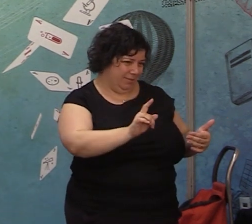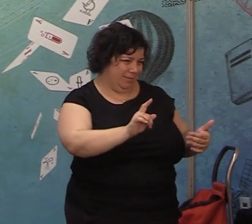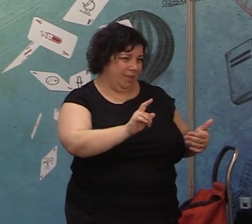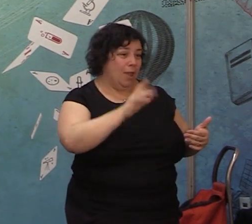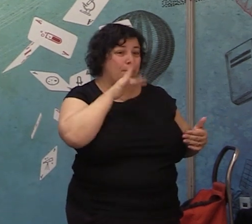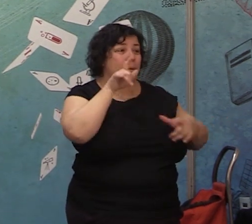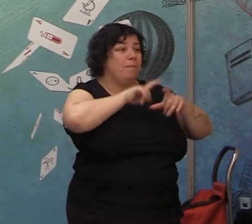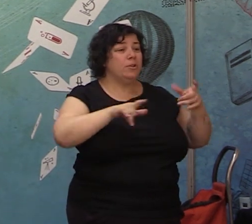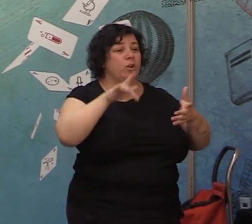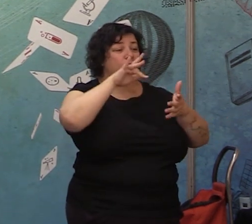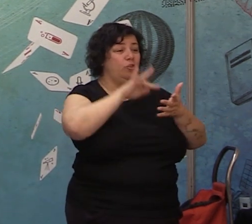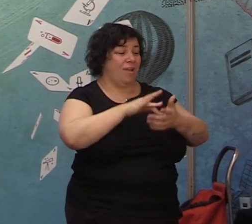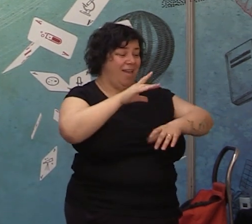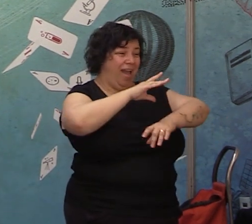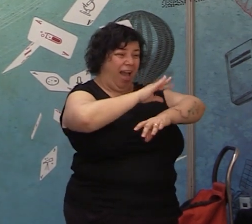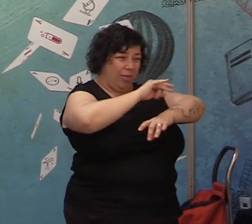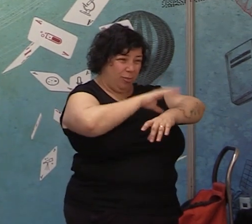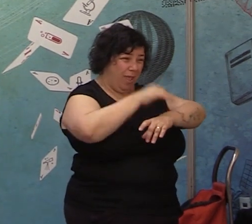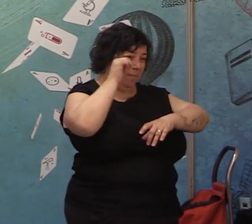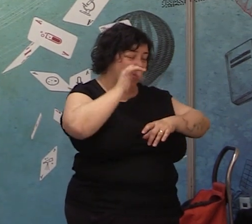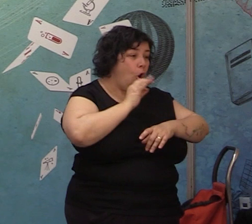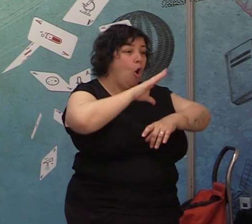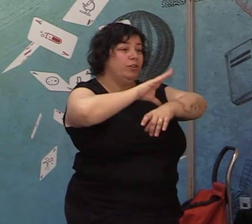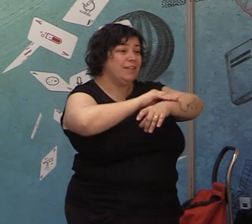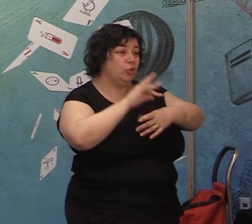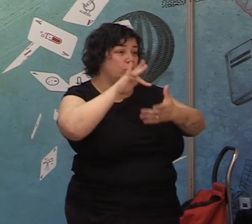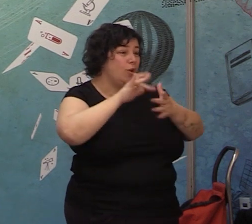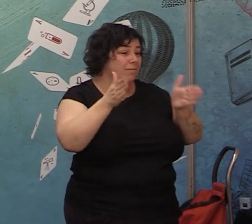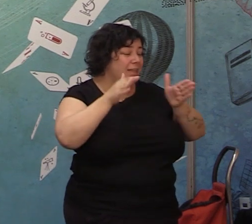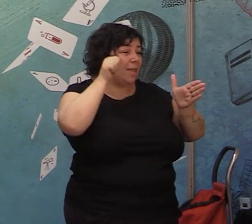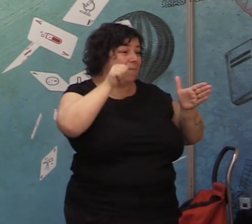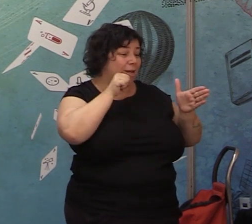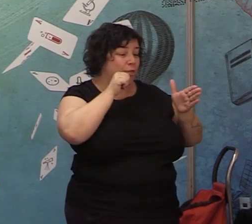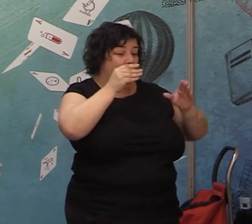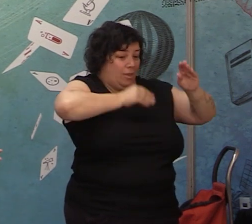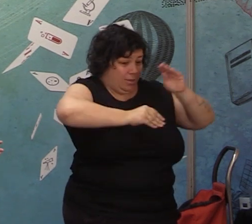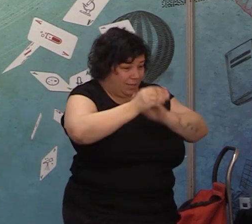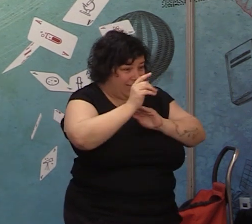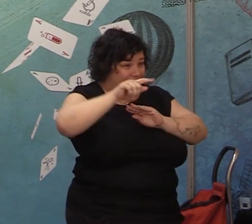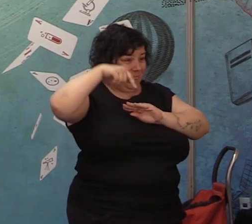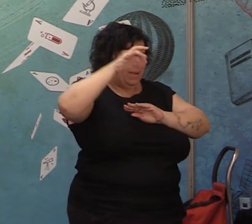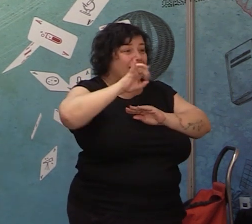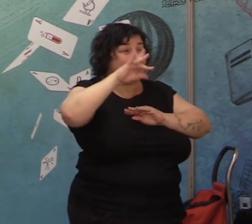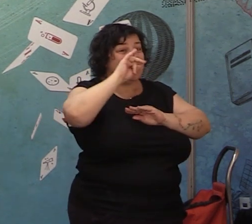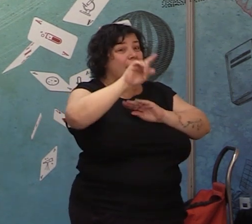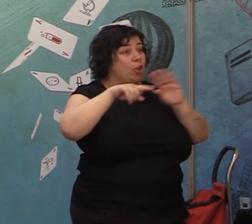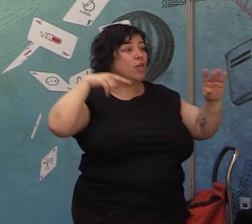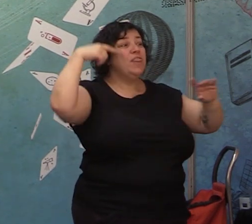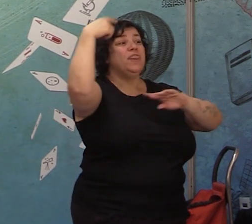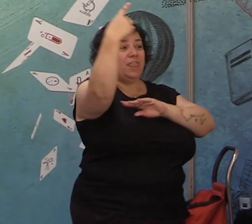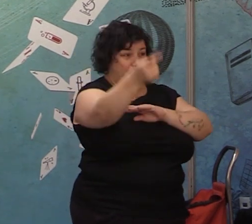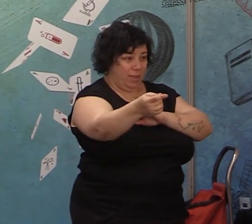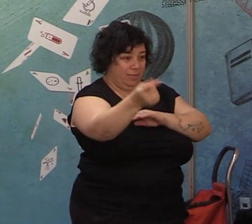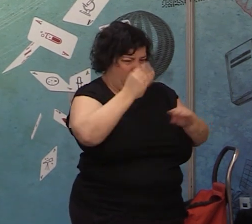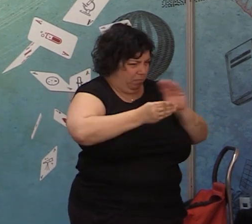Las personas que tienen diabetes gestacional o hipertensión en el embarazo, después de 15 años de haber tenido